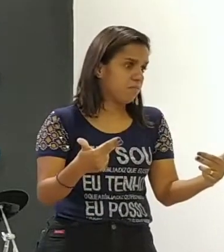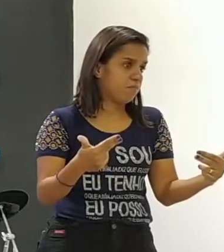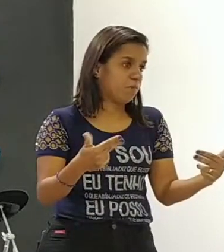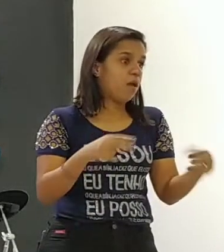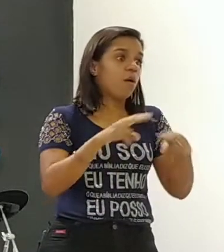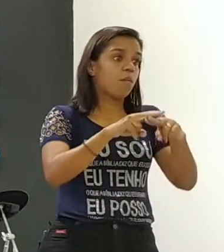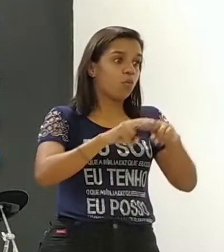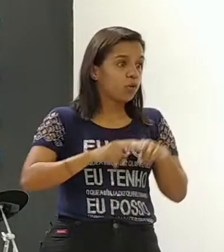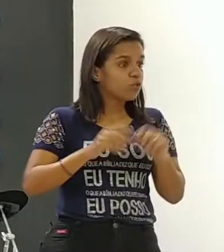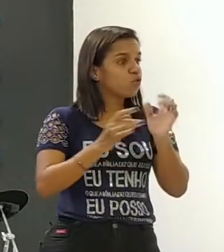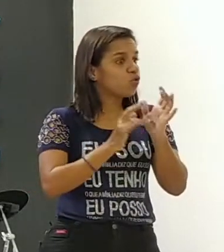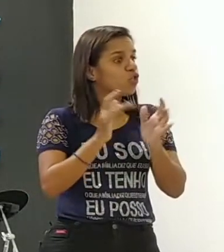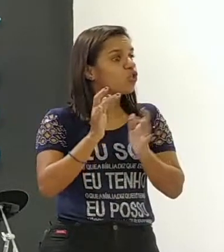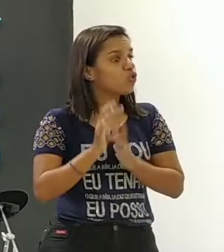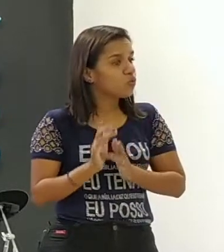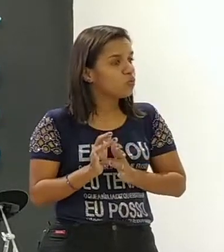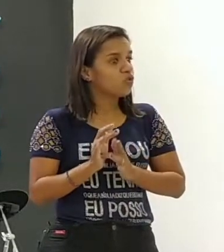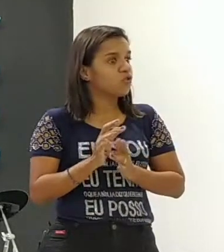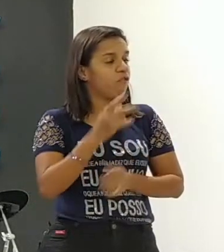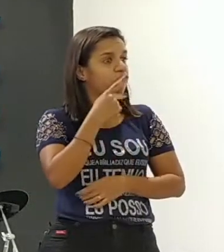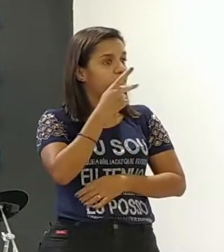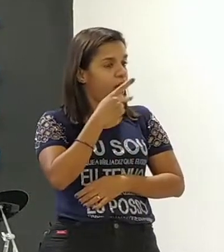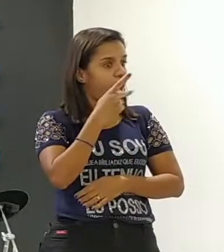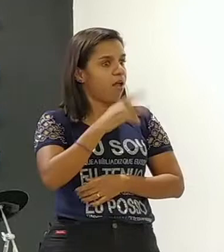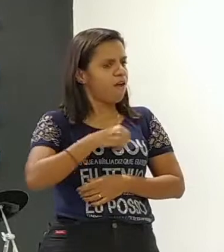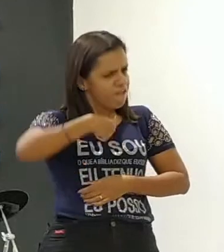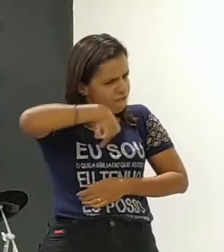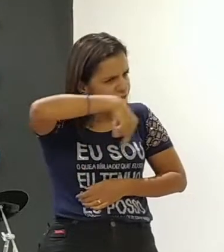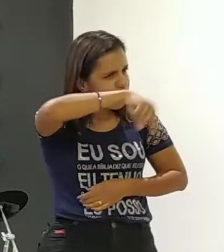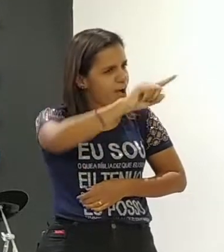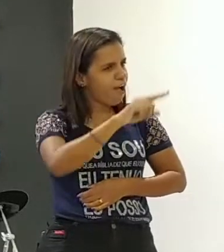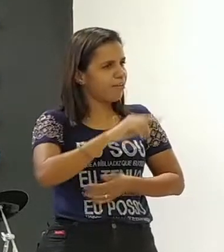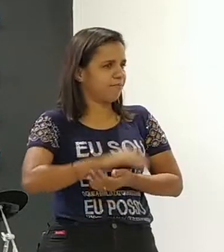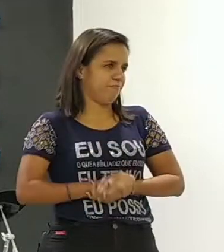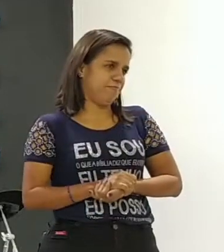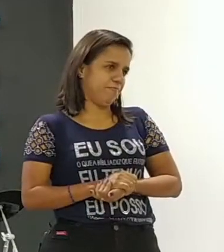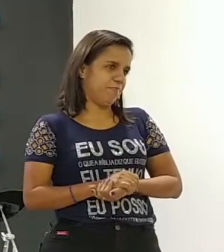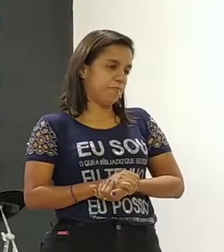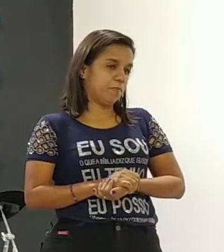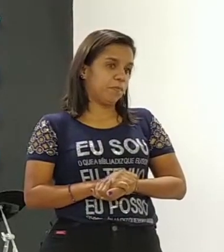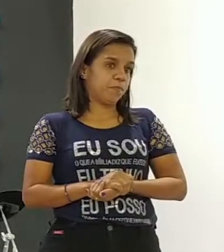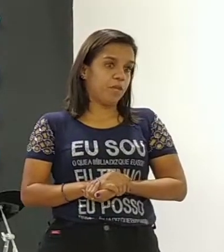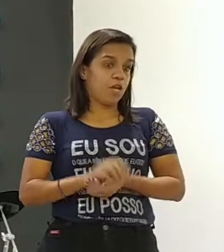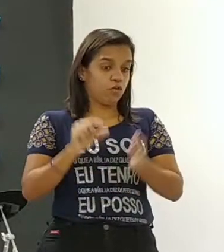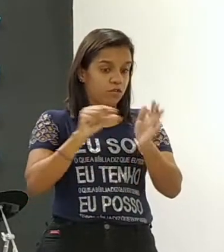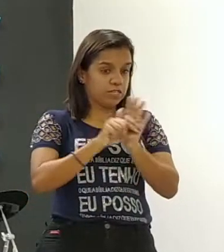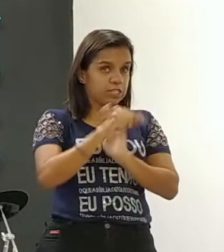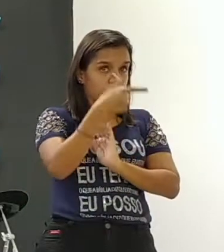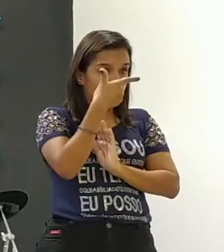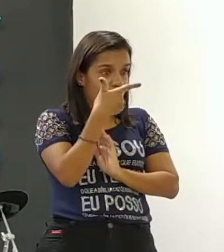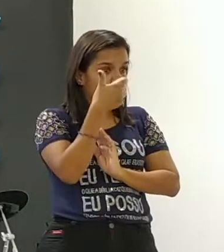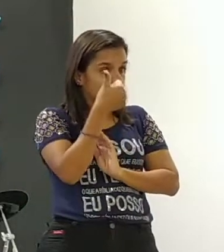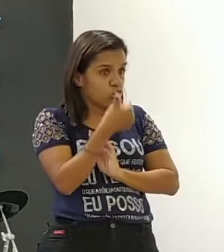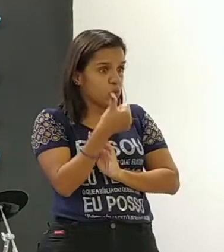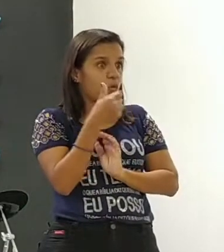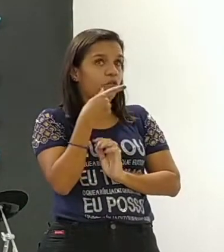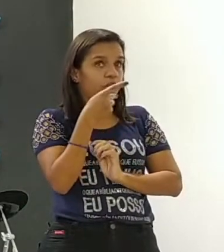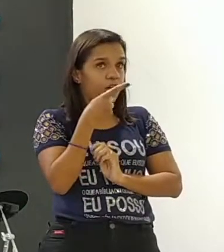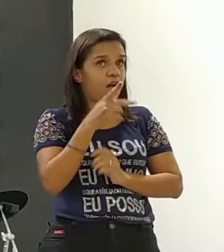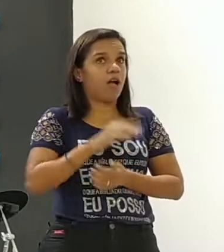ele. Por isso Jesus pega e fala para ele: então vai. A Bíblia ela vai falar no versículo 21 assim: e